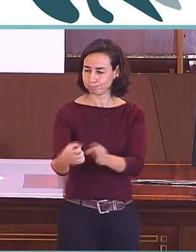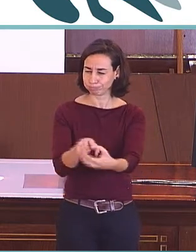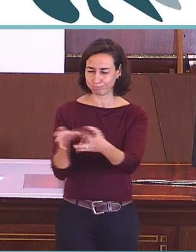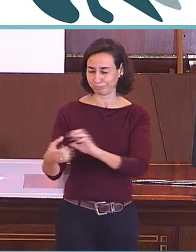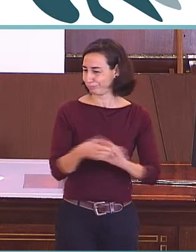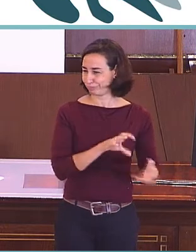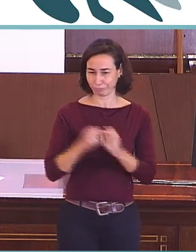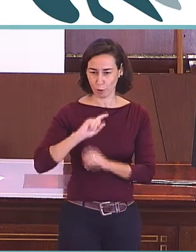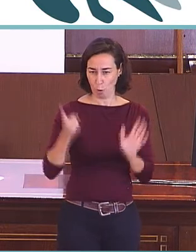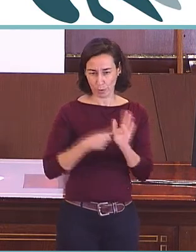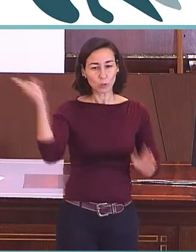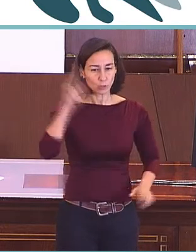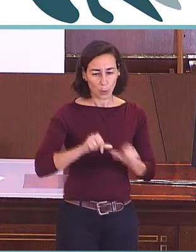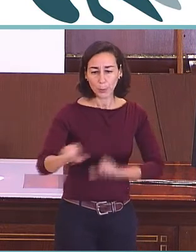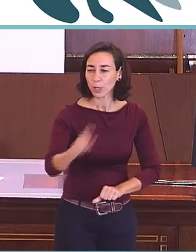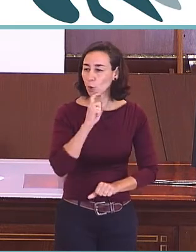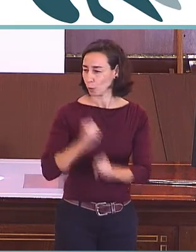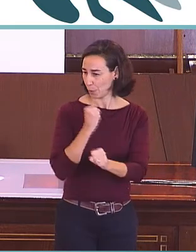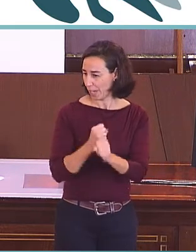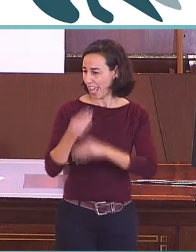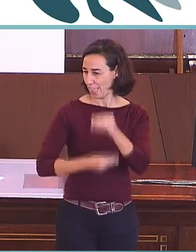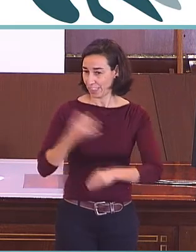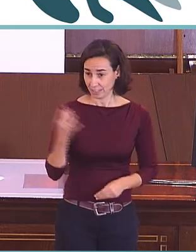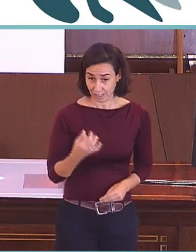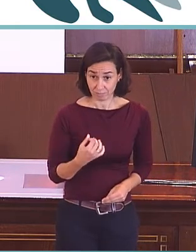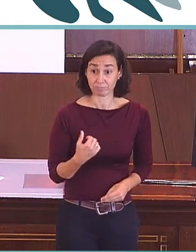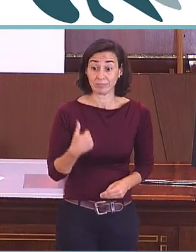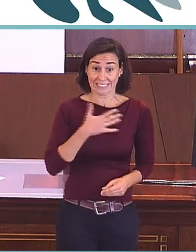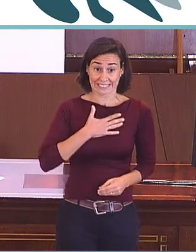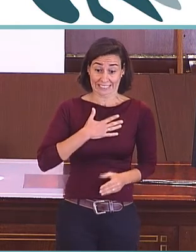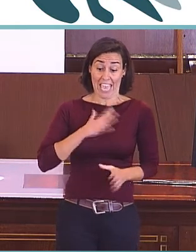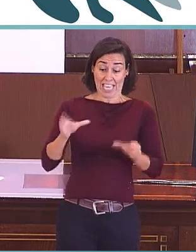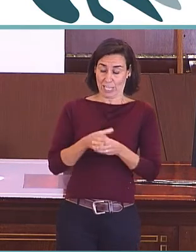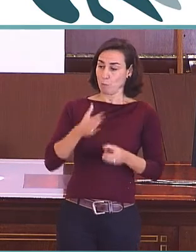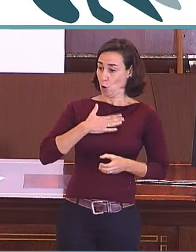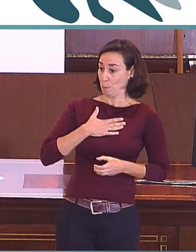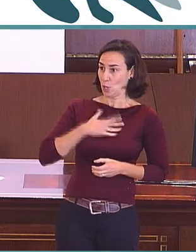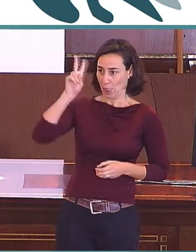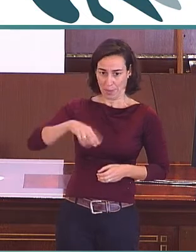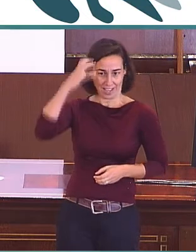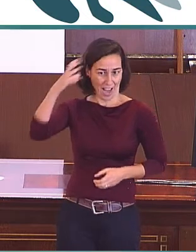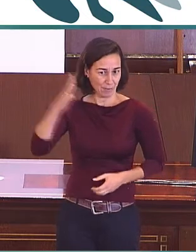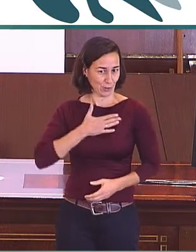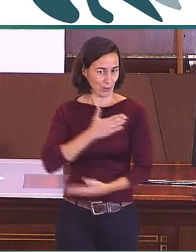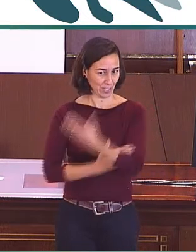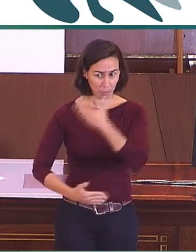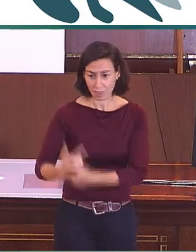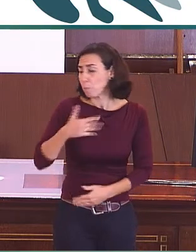Enhorabuena también a ese magnífico equipo que es del Real Patronato y que yo lo considero como no puede ser de otra manera también compañeros del Real